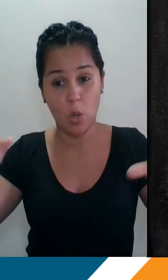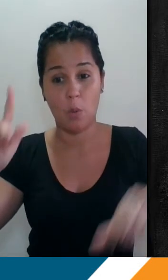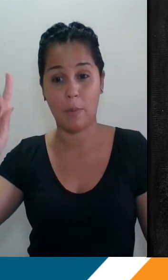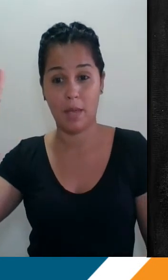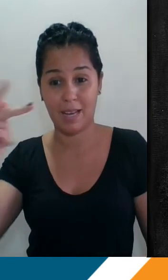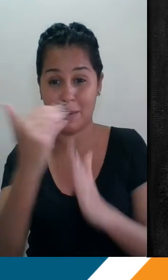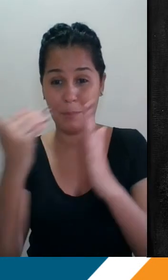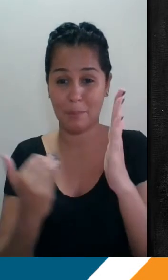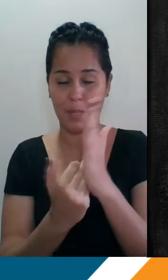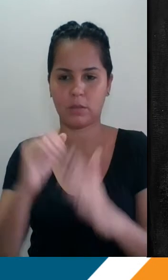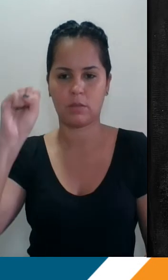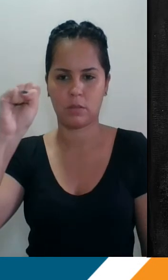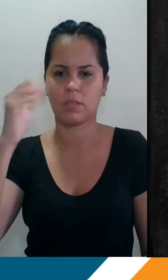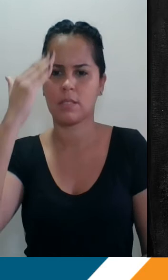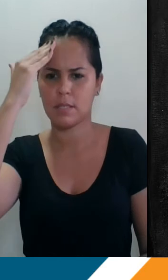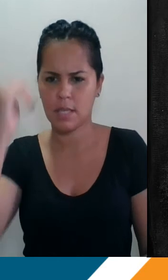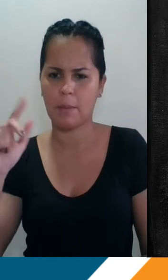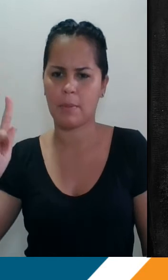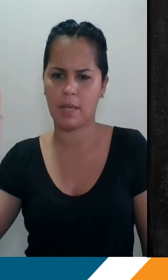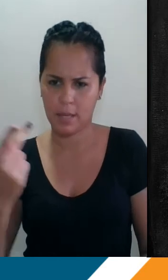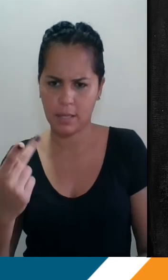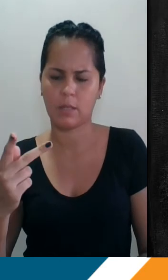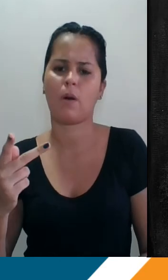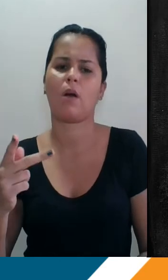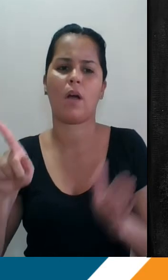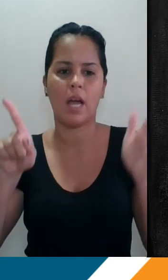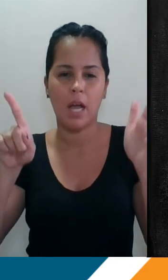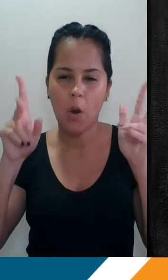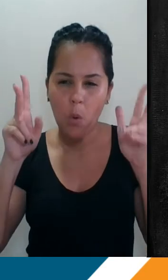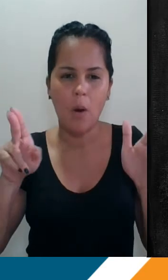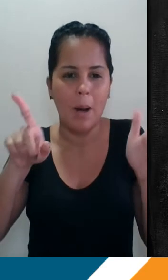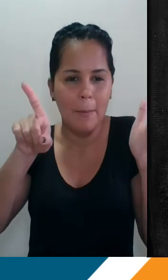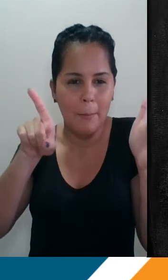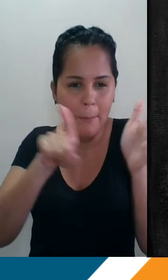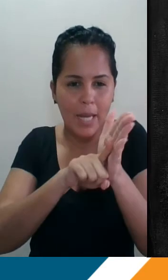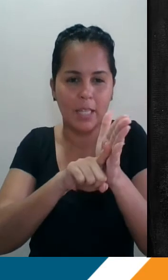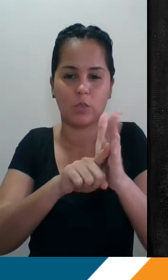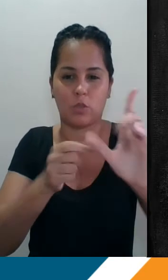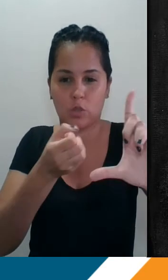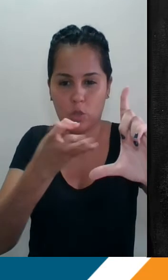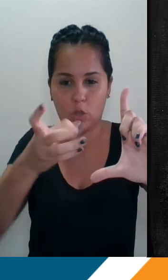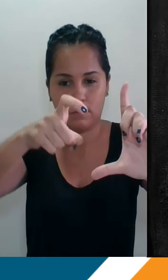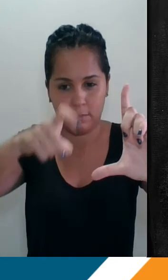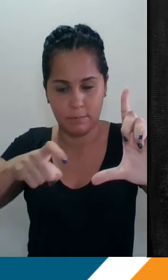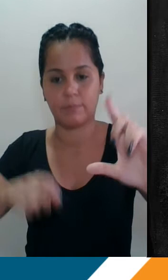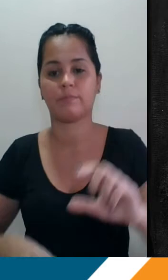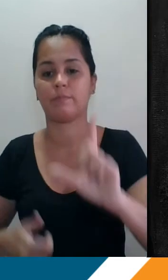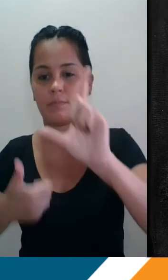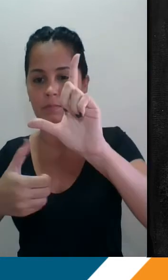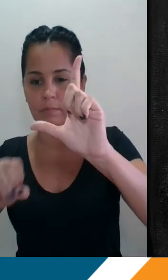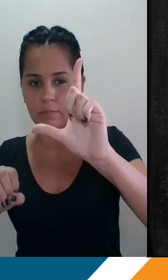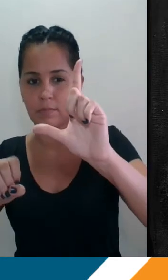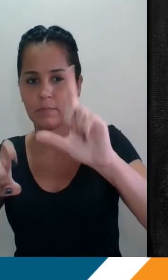8. Sabe-se que o pH é igual a menos log de x na base 10, em que x é a